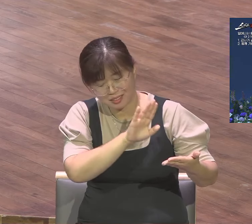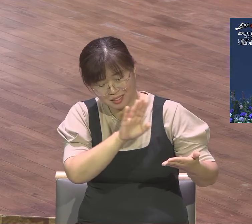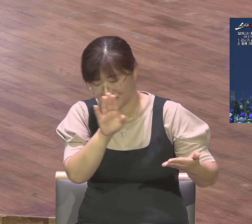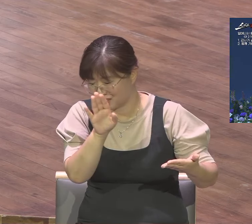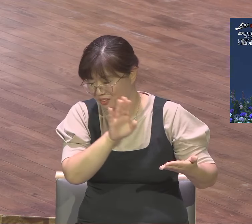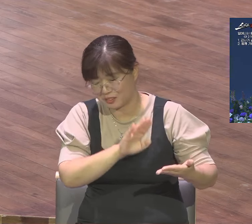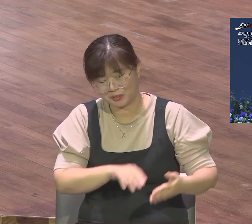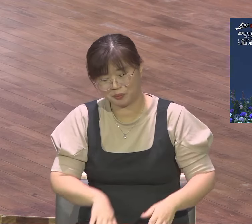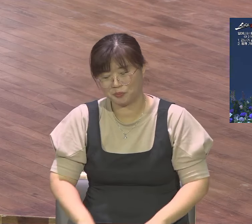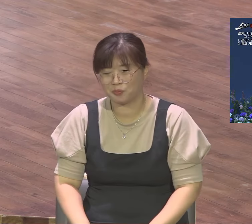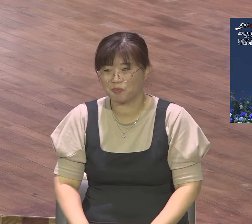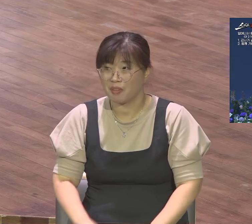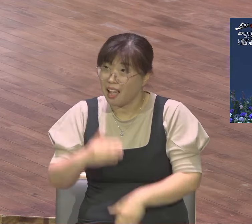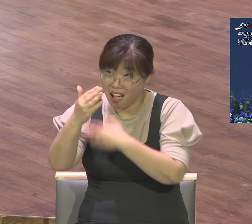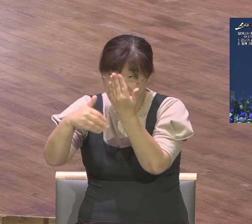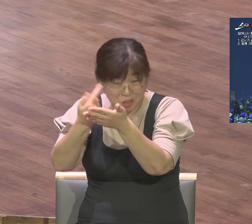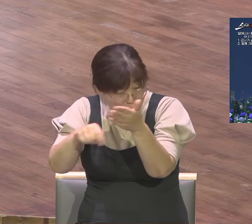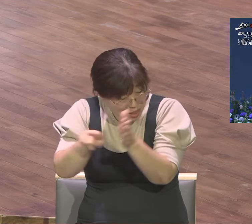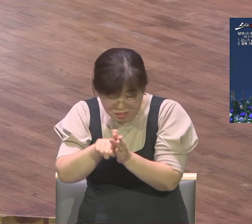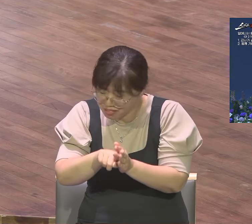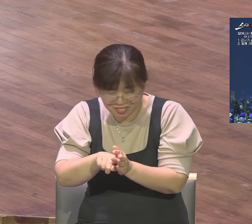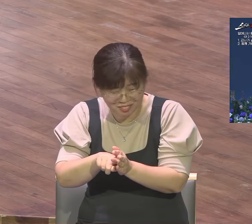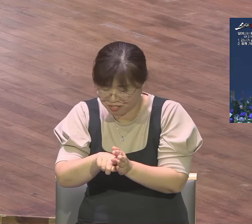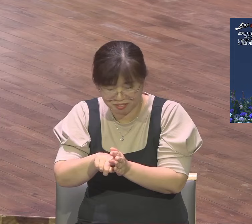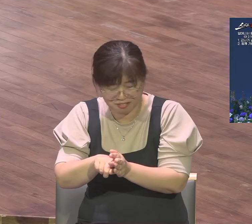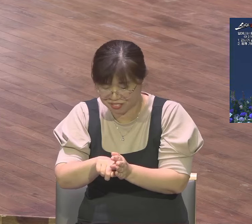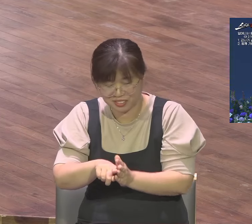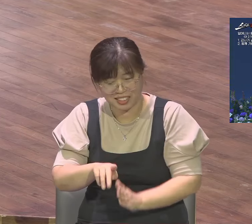싫지. 만나 피곤하지.